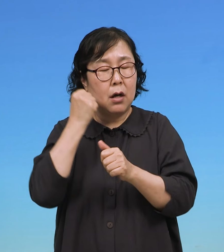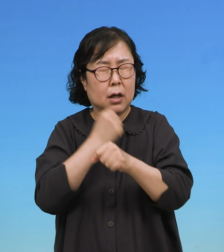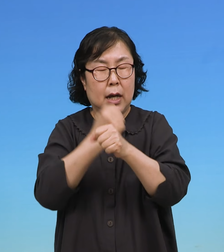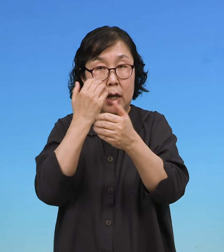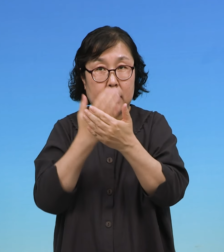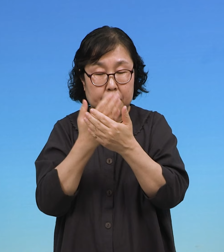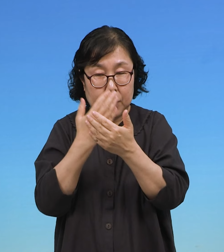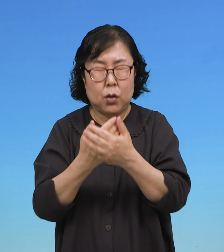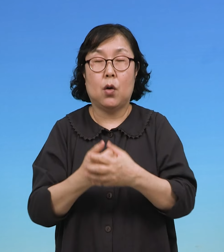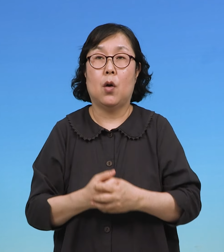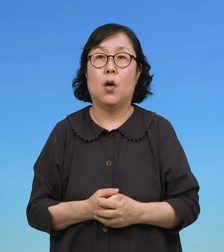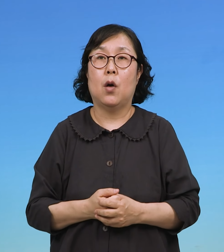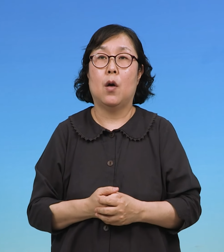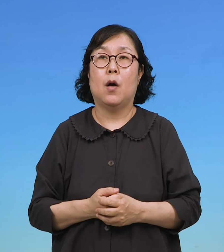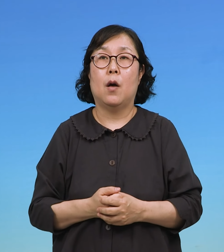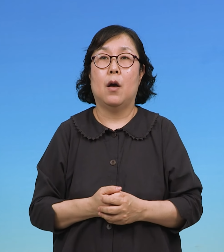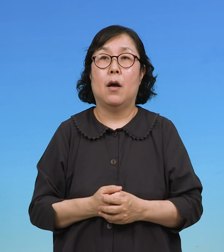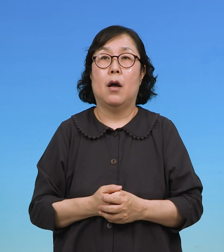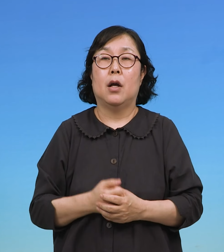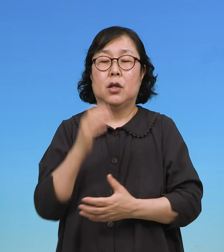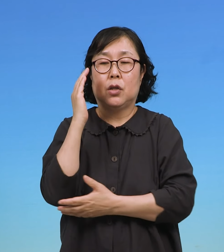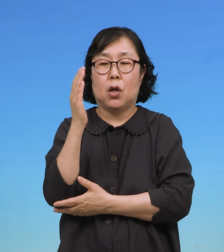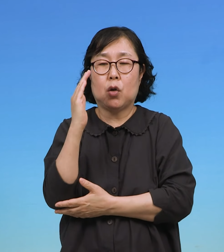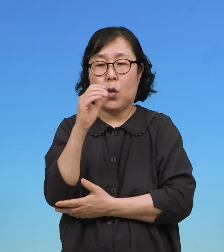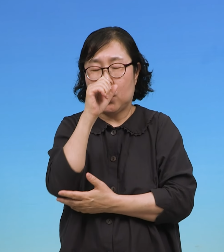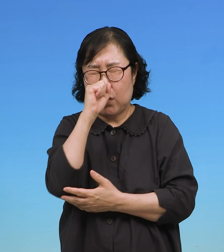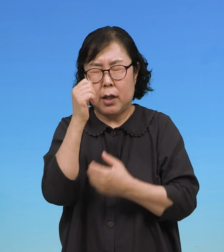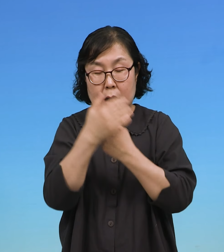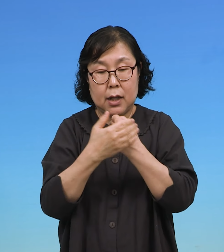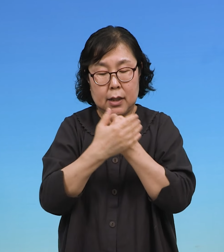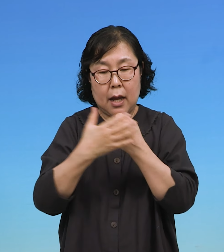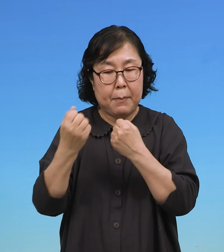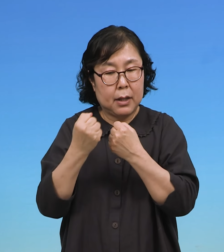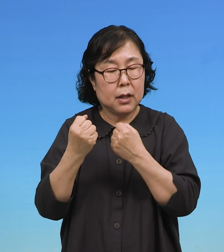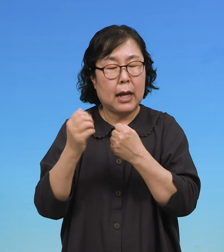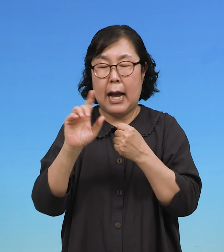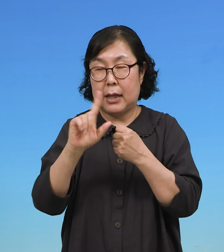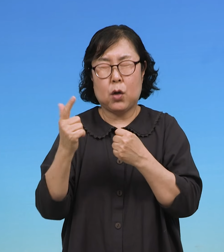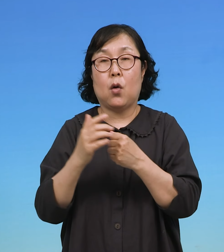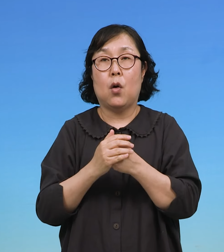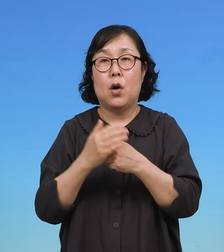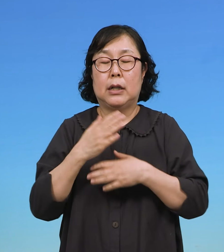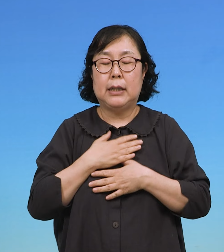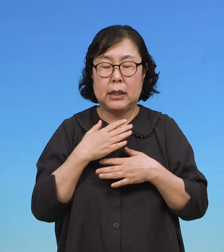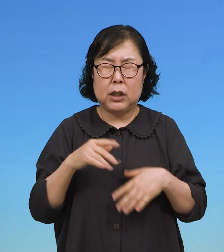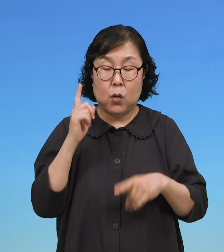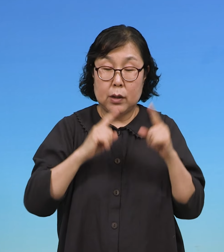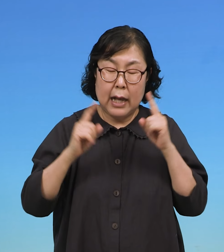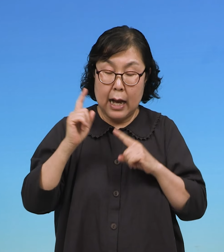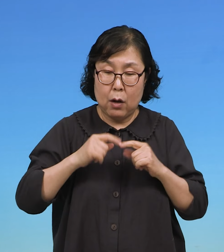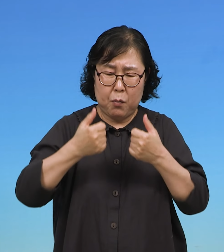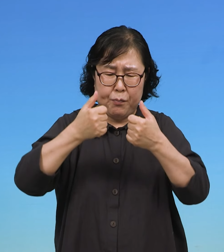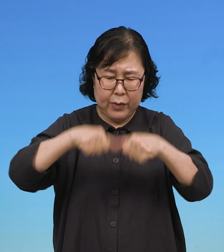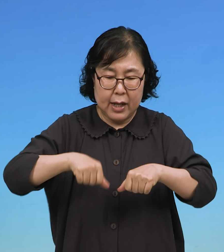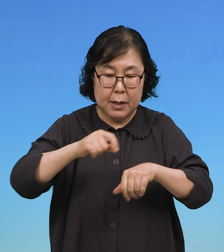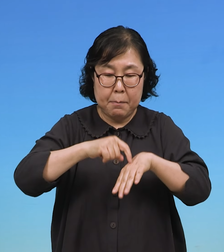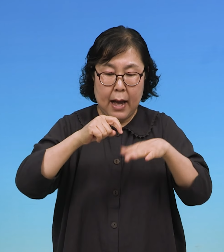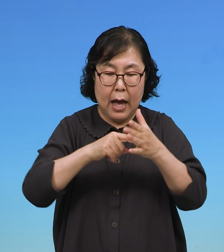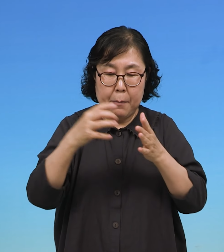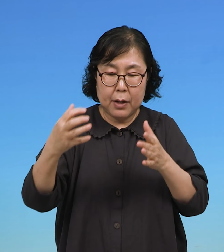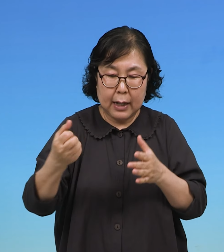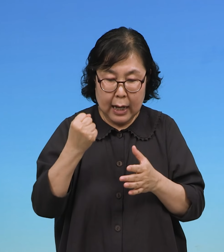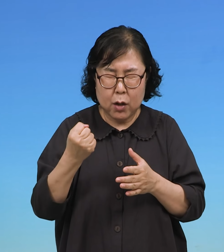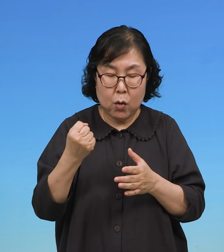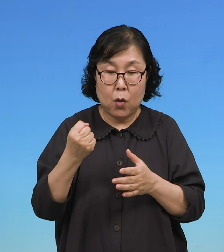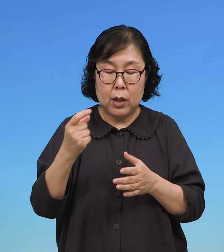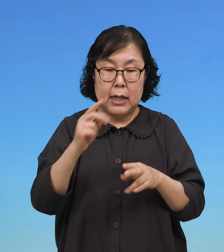듣거든요. 말씀이 좋아서 은혜 받은 게 아니라 지치고 상하고 깨진 심령을 가지고 이